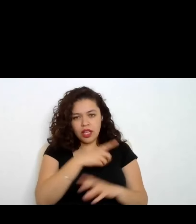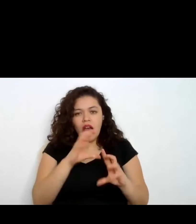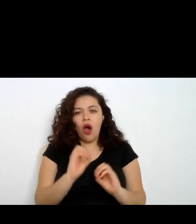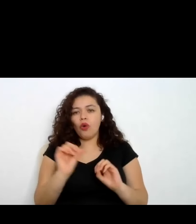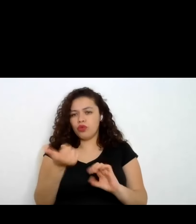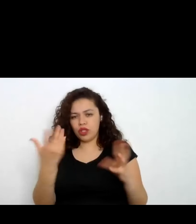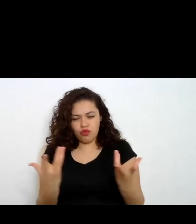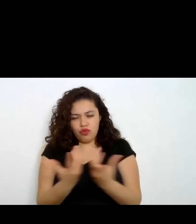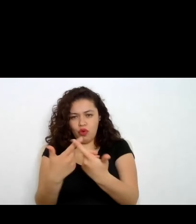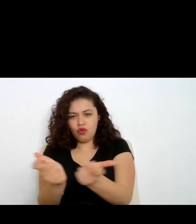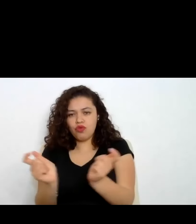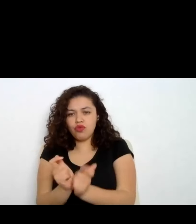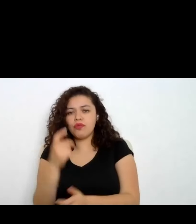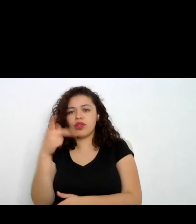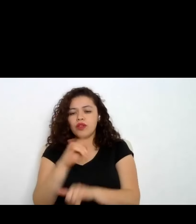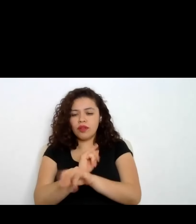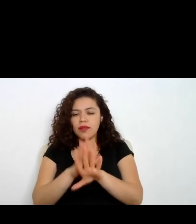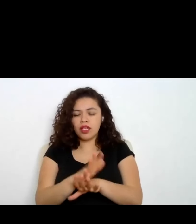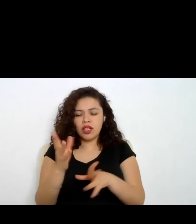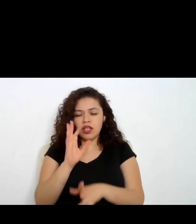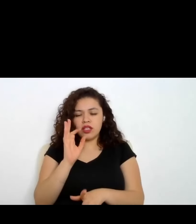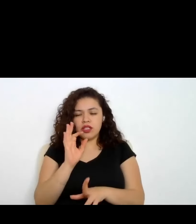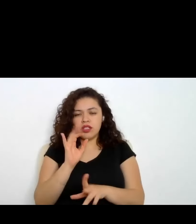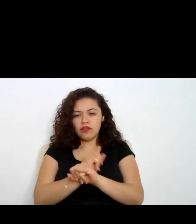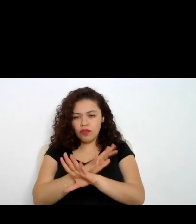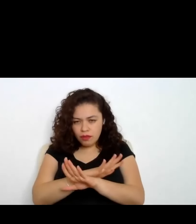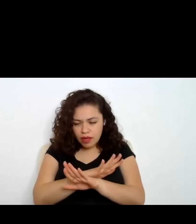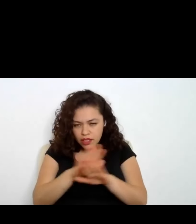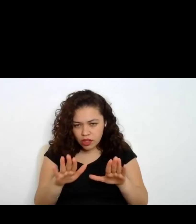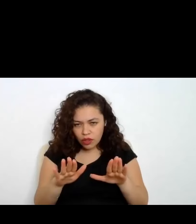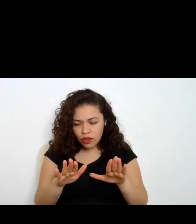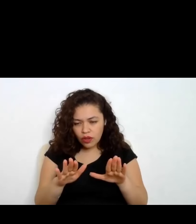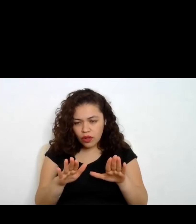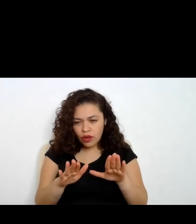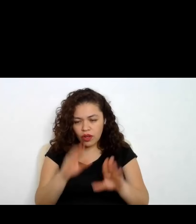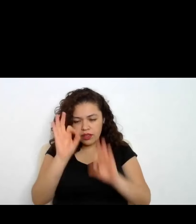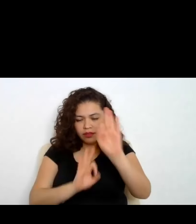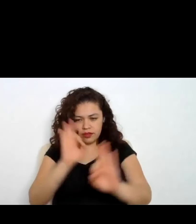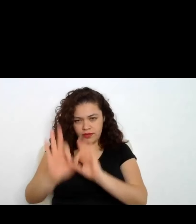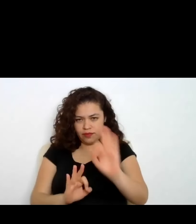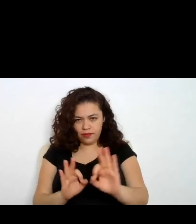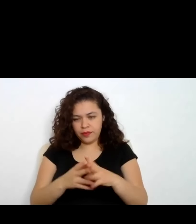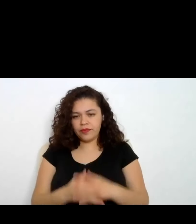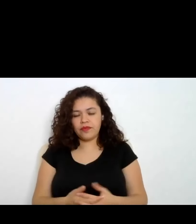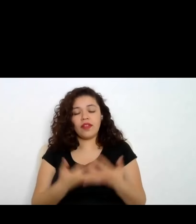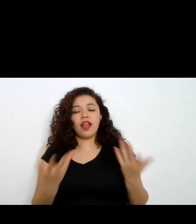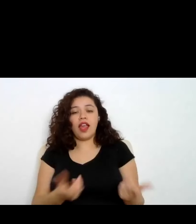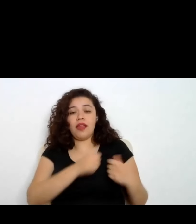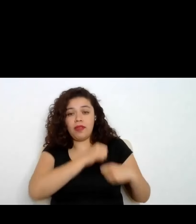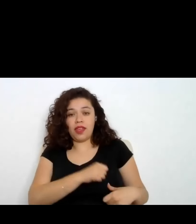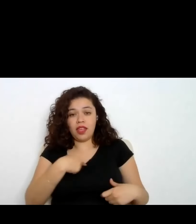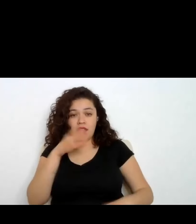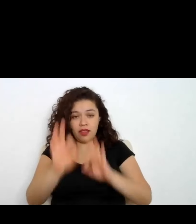otras trata los datos personales por cuenta del responsable. El encargado no decide sobre el tratamiento de los